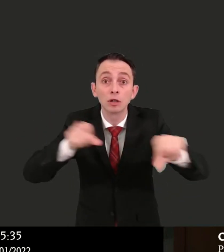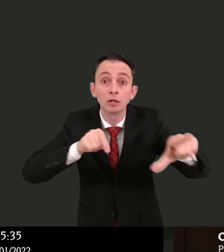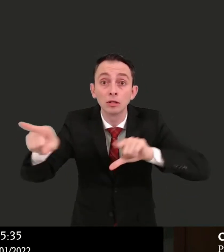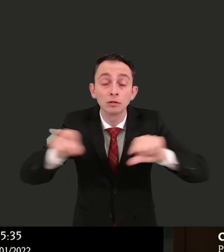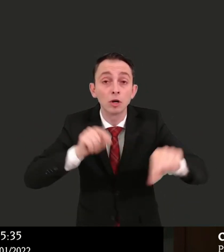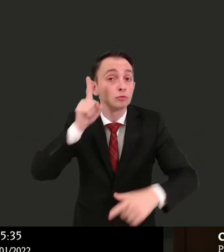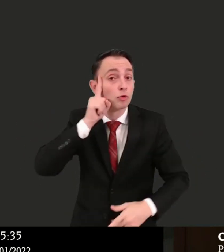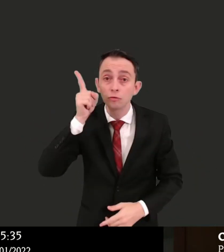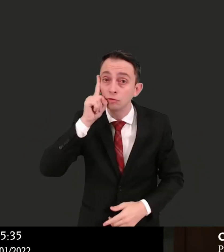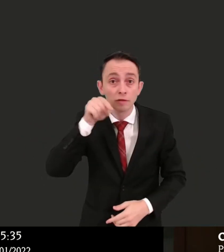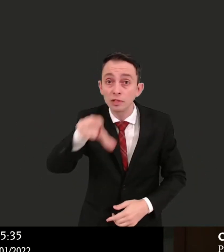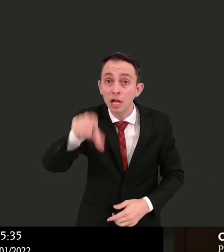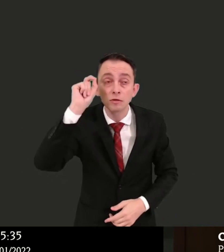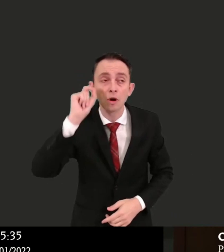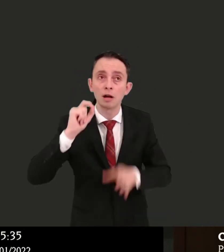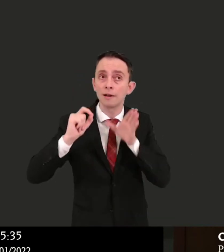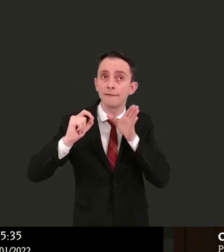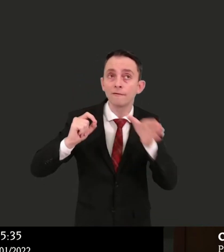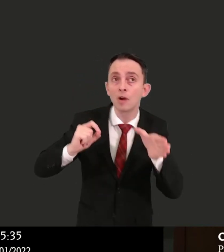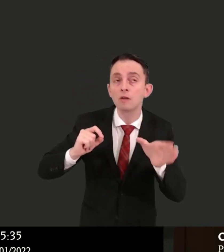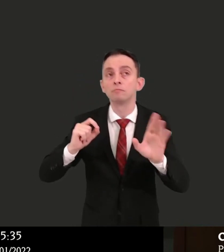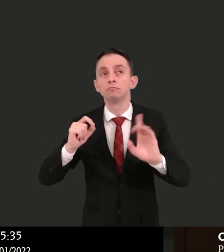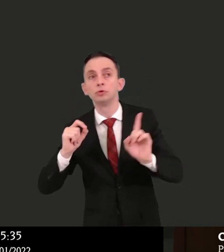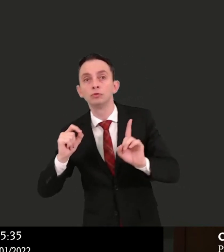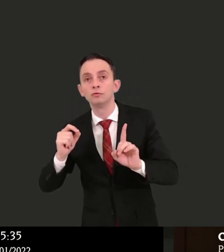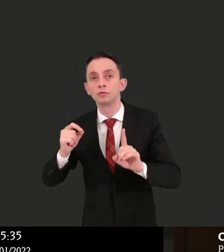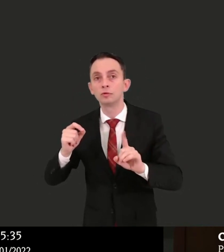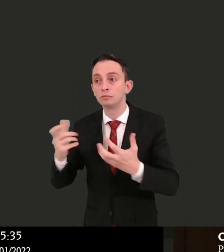feita todo dia. E cada um de nós,